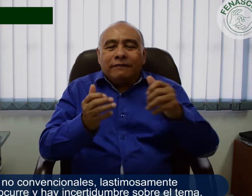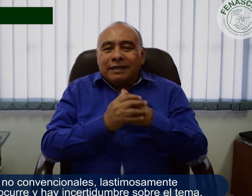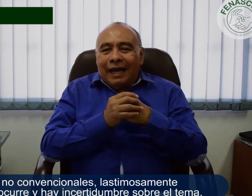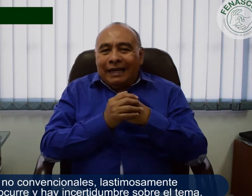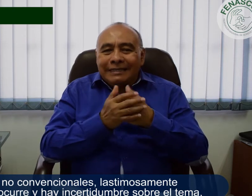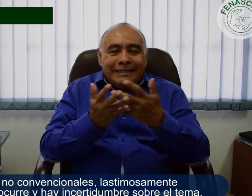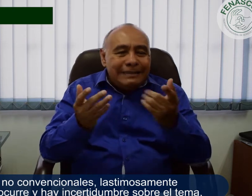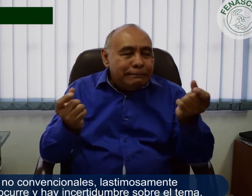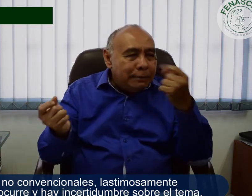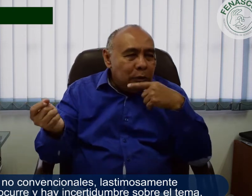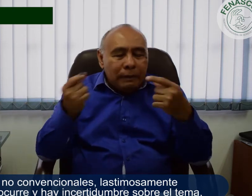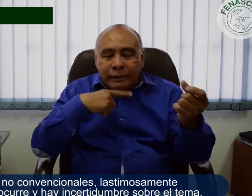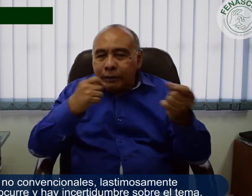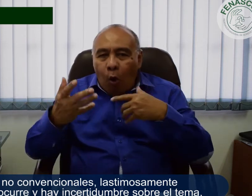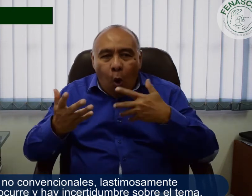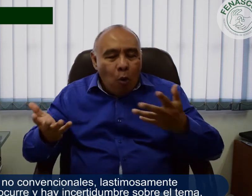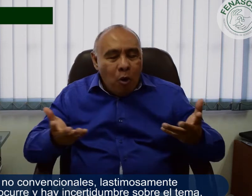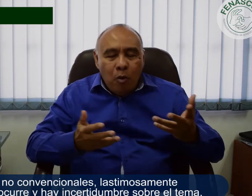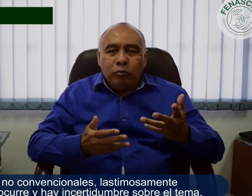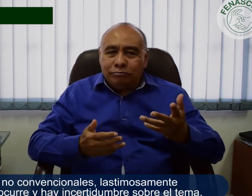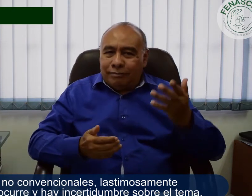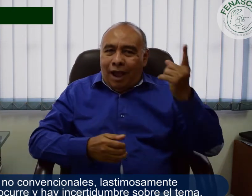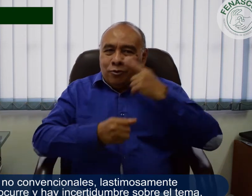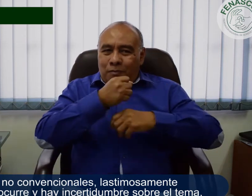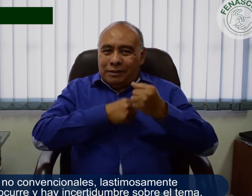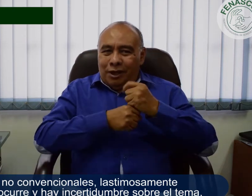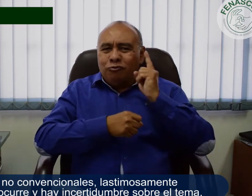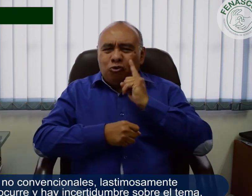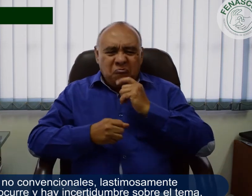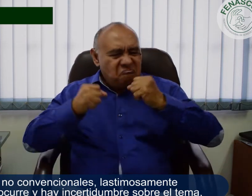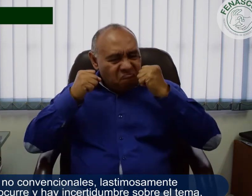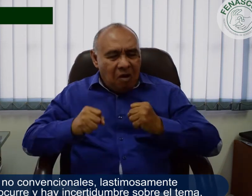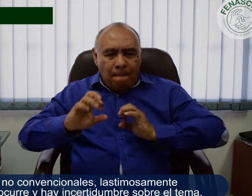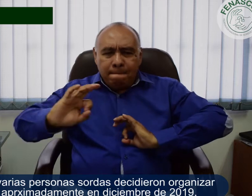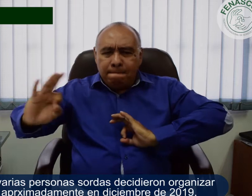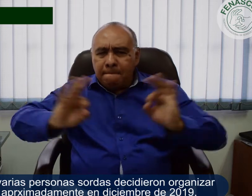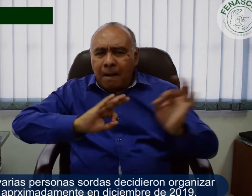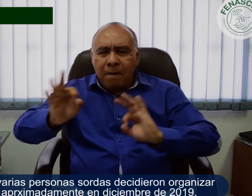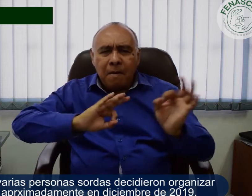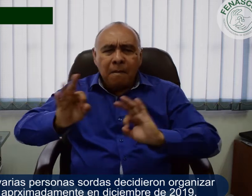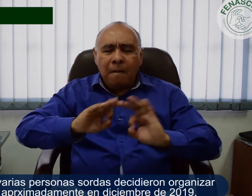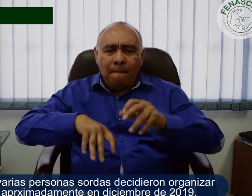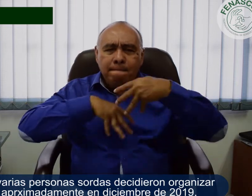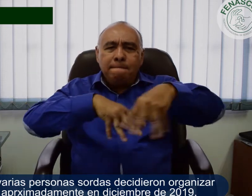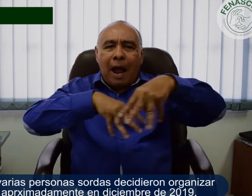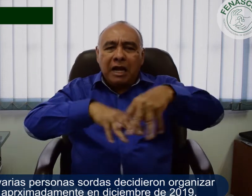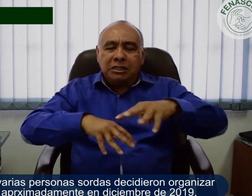no convencionales. Lastimosamente esto todavía ocurre y hay incertidumbre sobre el tema. El año pasado varias